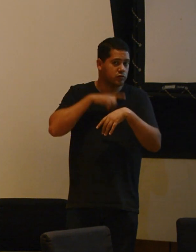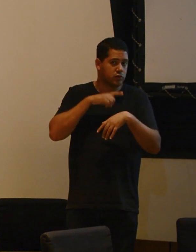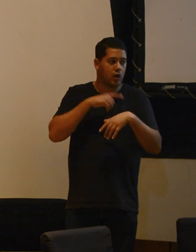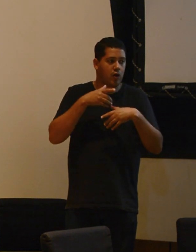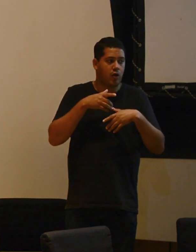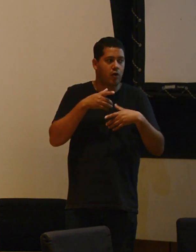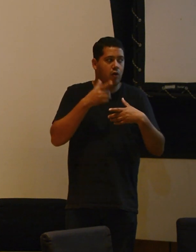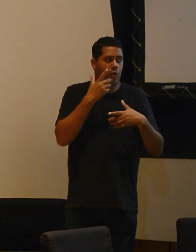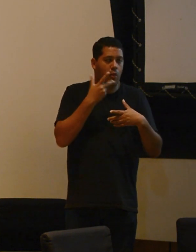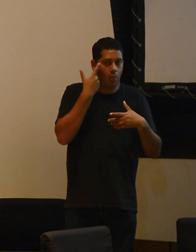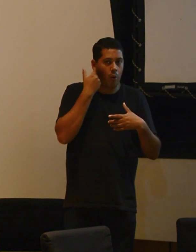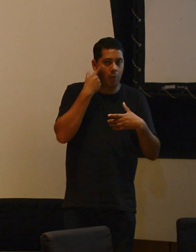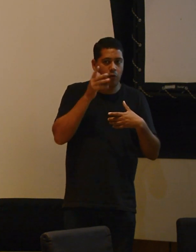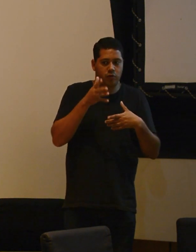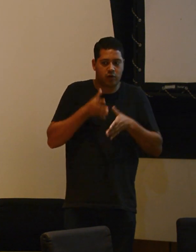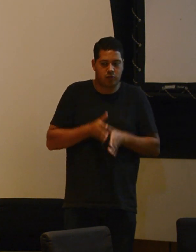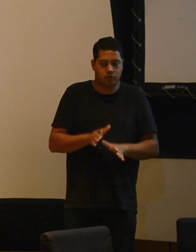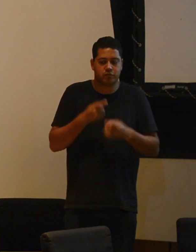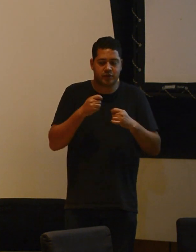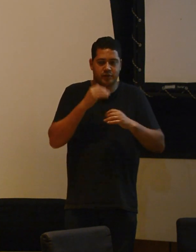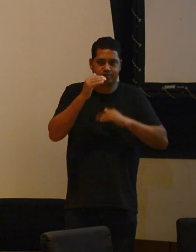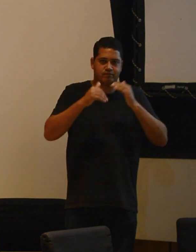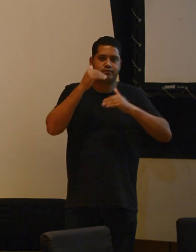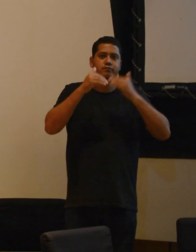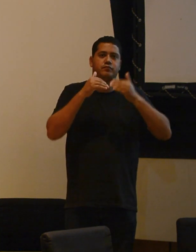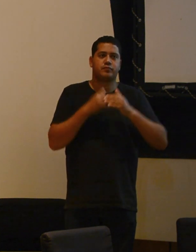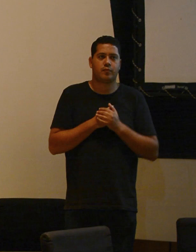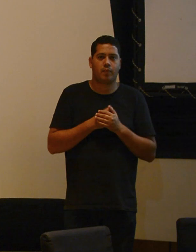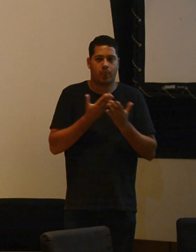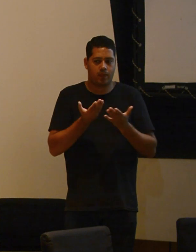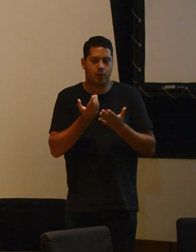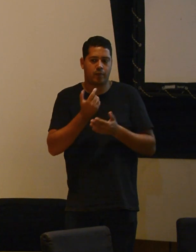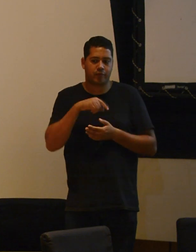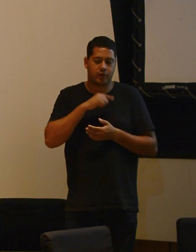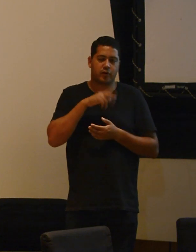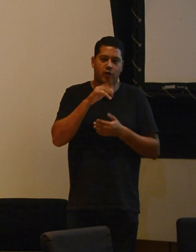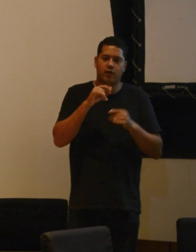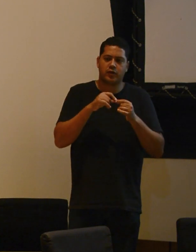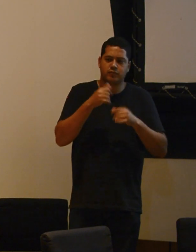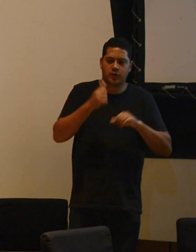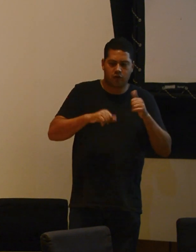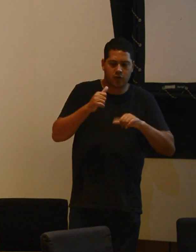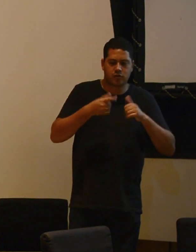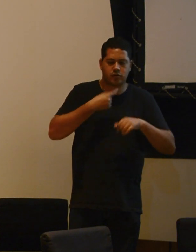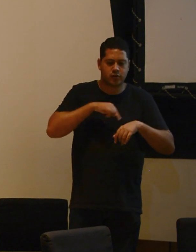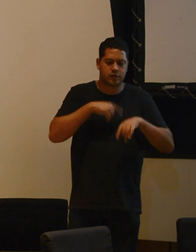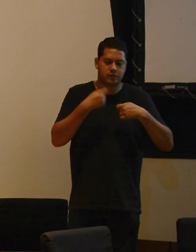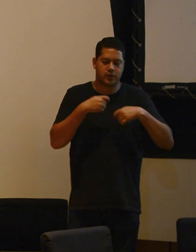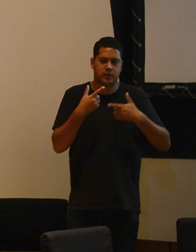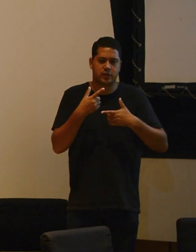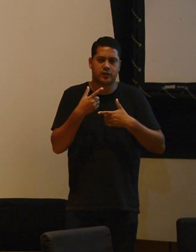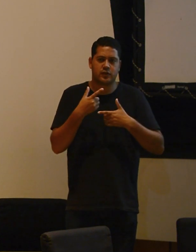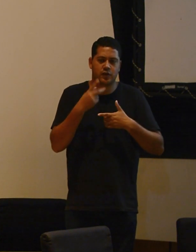gestação, elas ainda precisam ser desenvolvidas. Então, quando a gente vai fazer a avaliação, a gente tem que